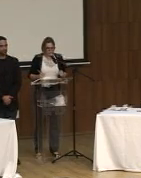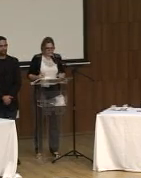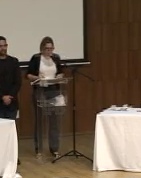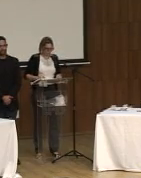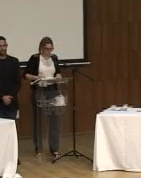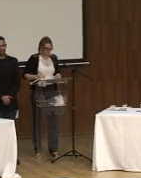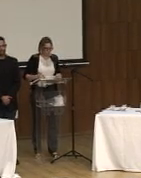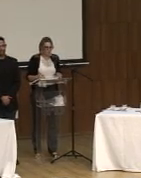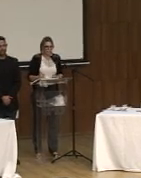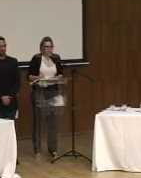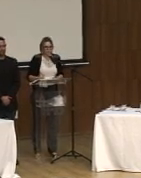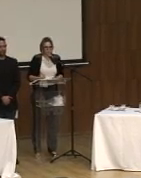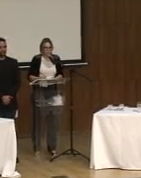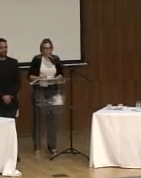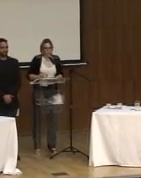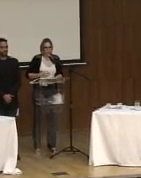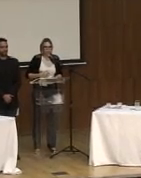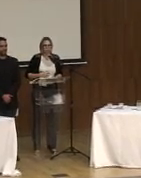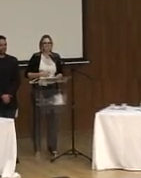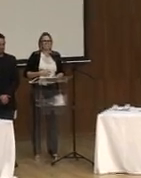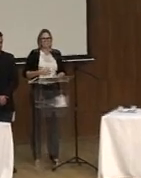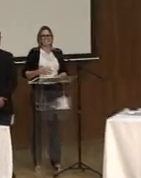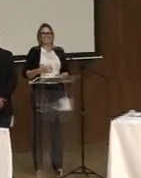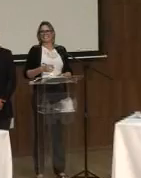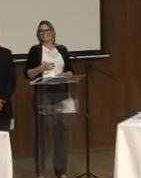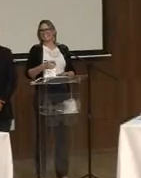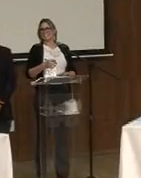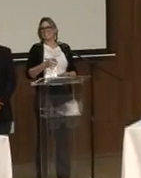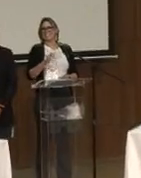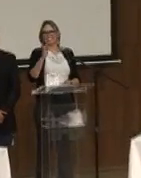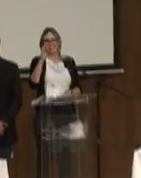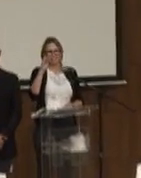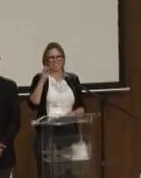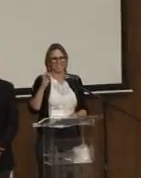Alô, som. Som.